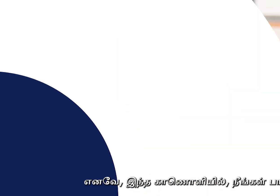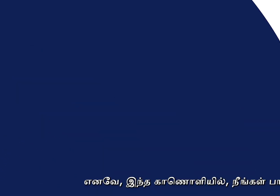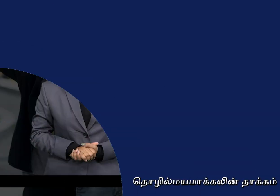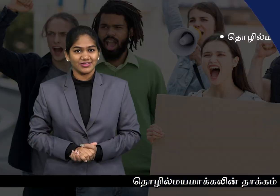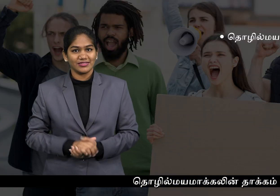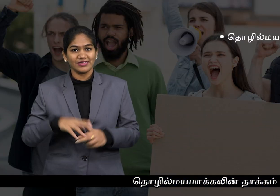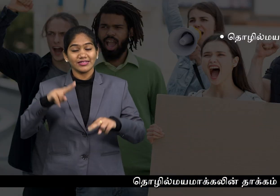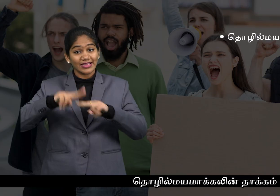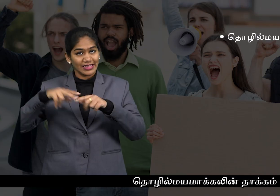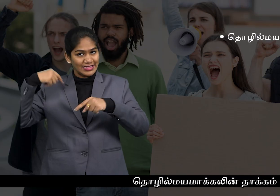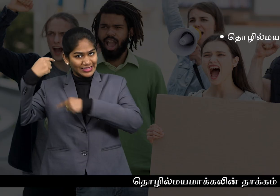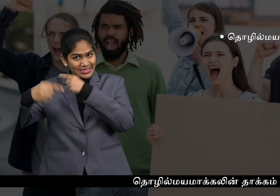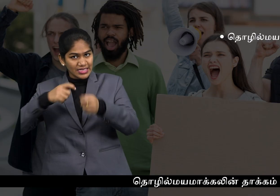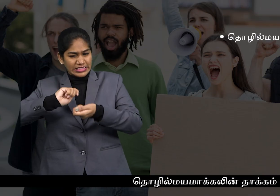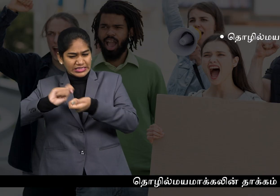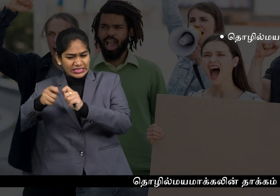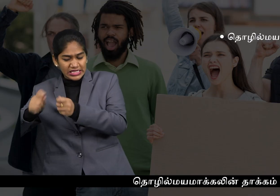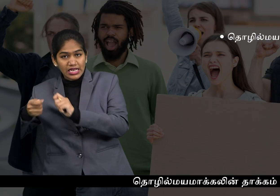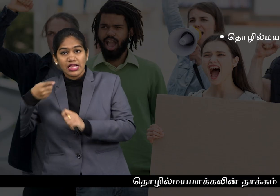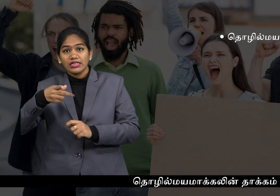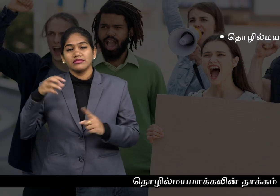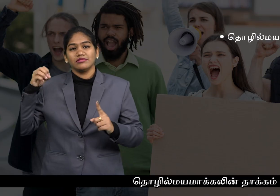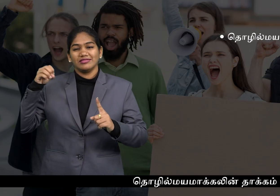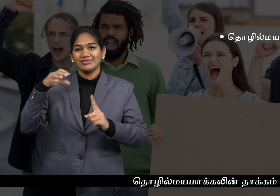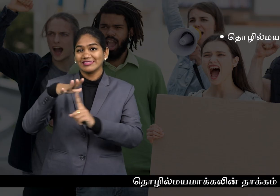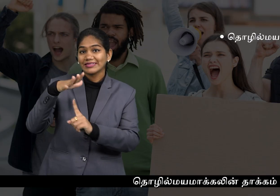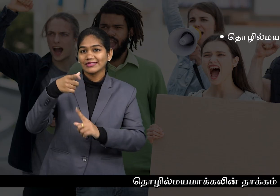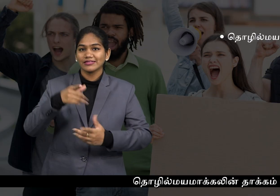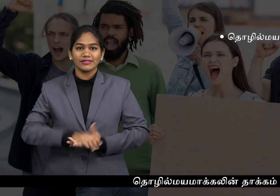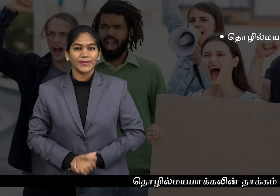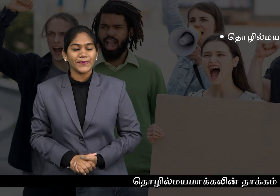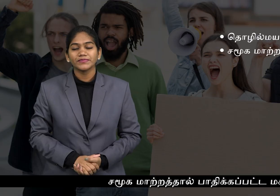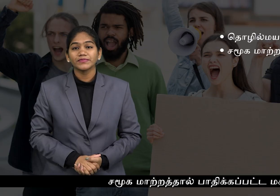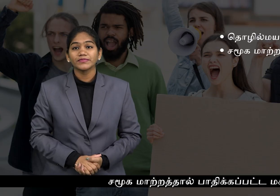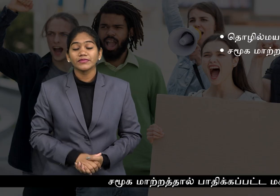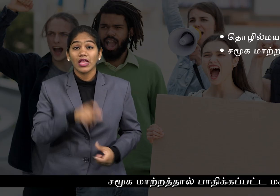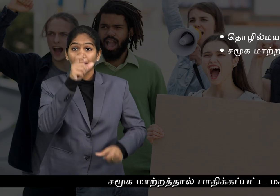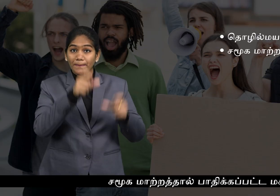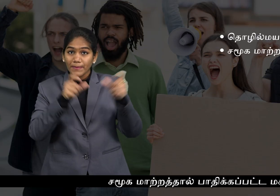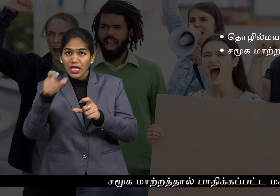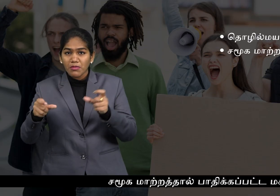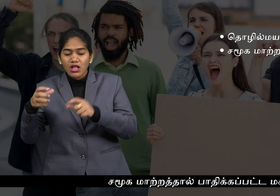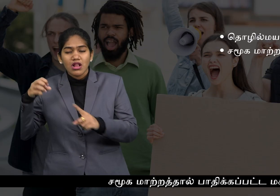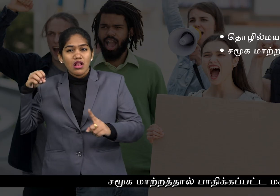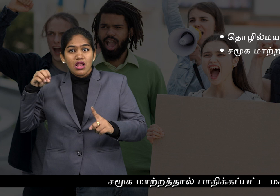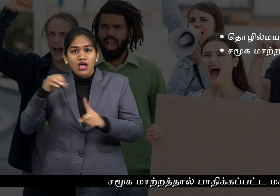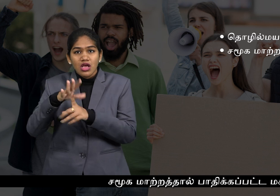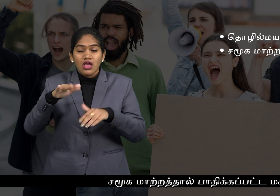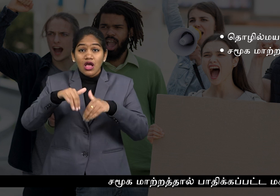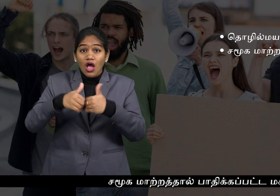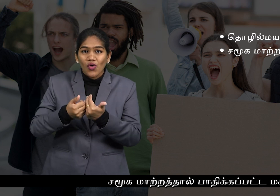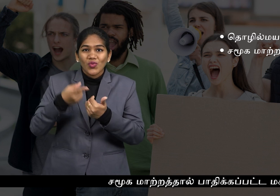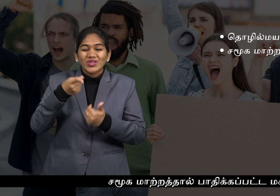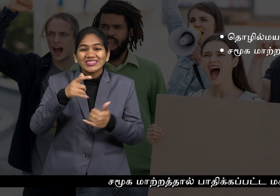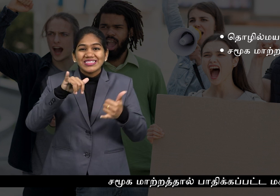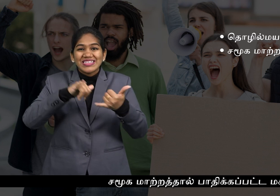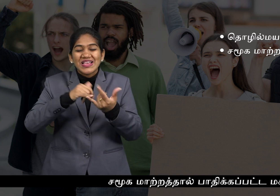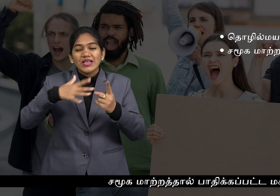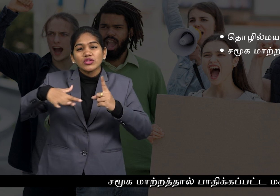தொழில்மயமாக்கலின் தாக்கம், சமூக மாற்றத்தால் பாதிக்கப்பட்ட